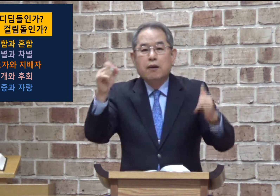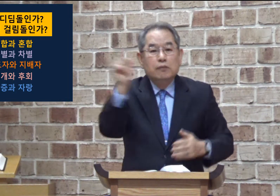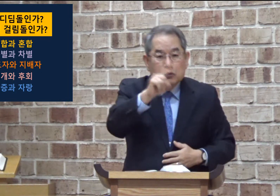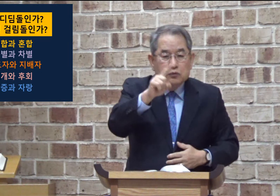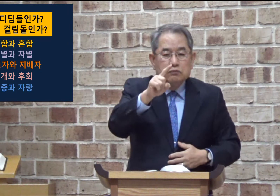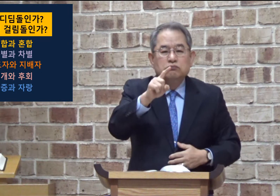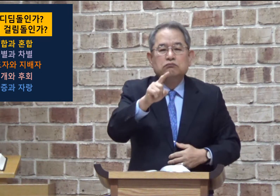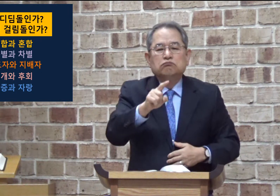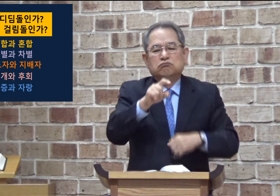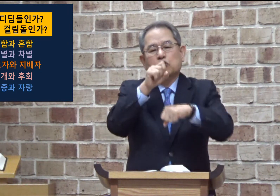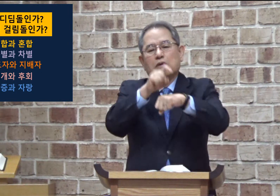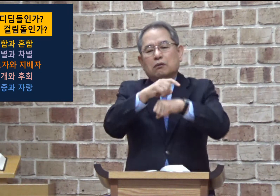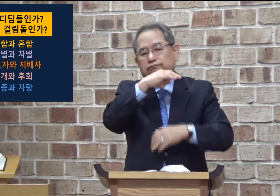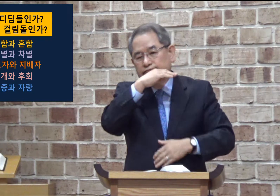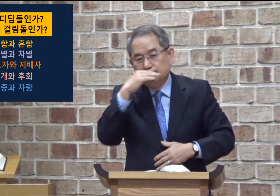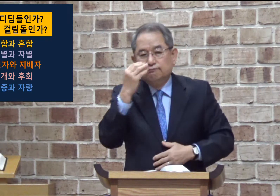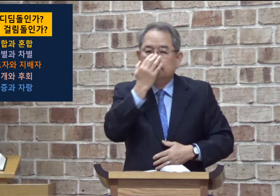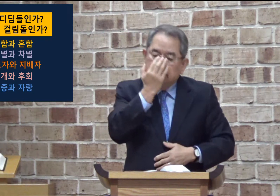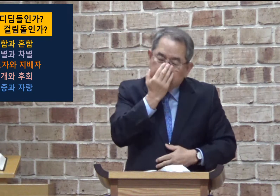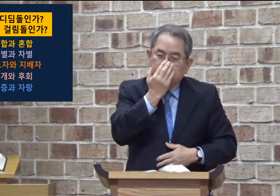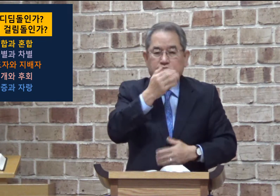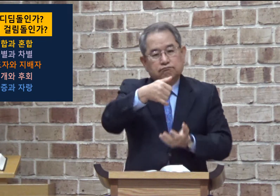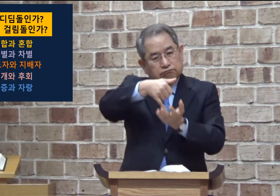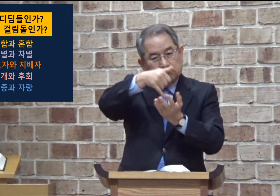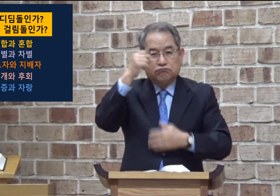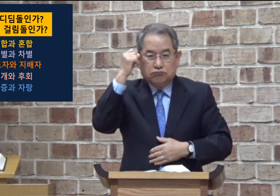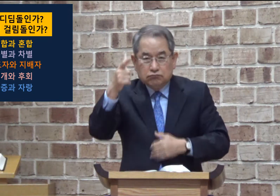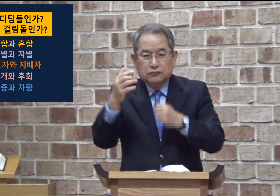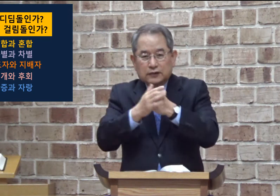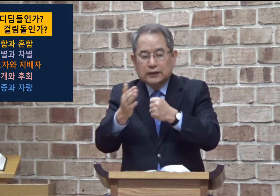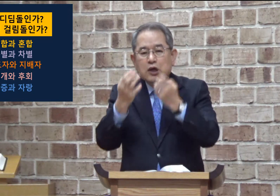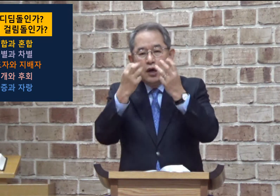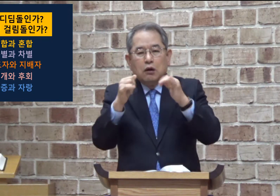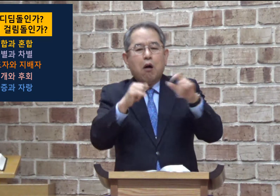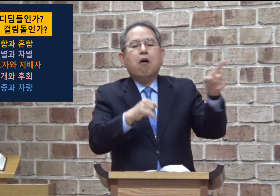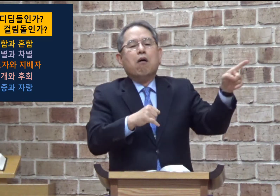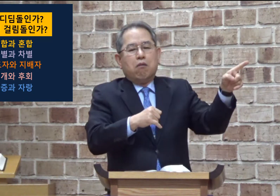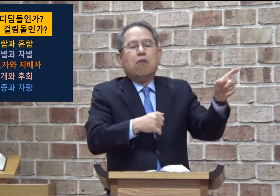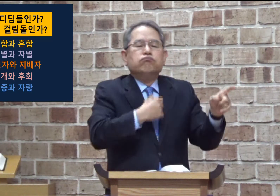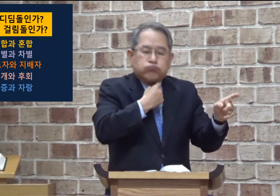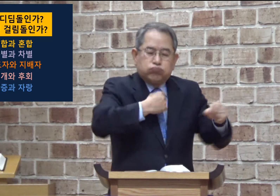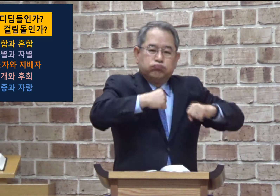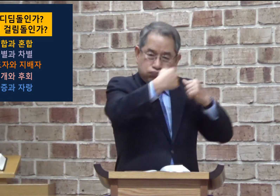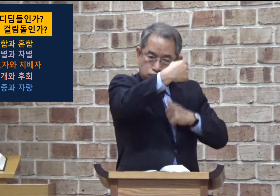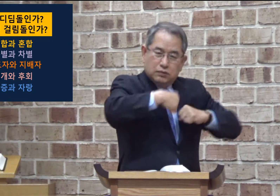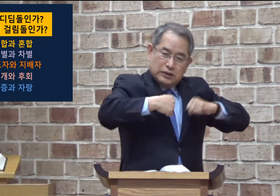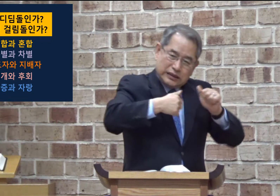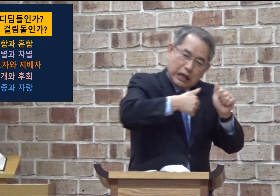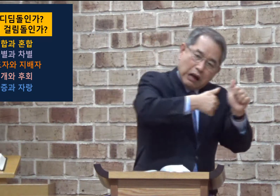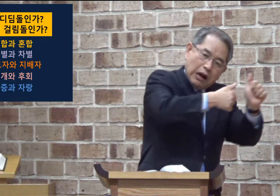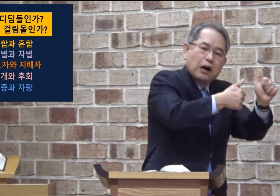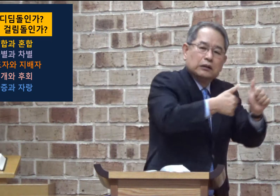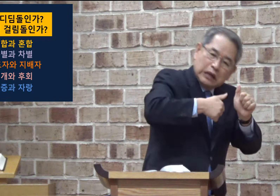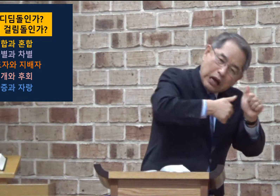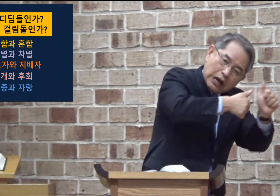지도해서 사람들이 따르는 사람. 리더십이 있는 사람을 부릅니다.